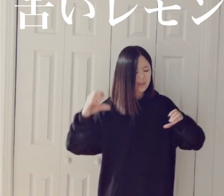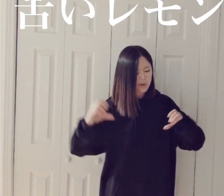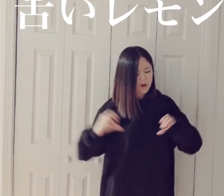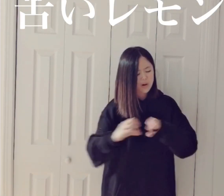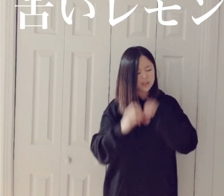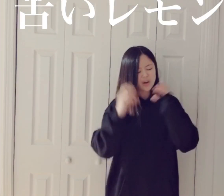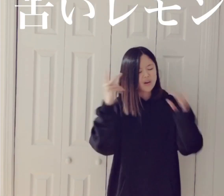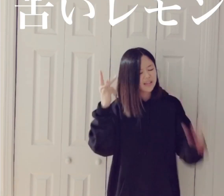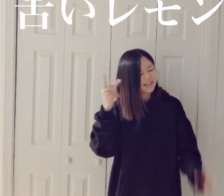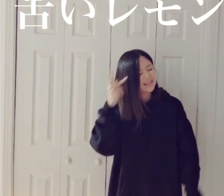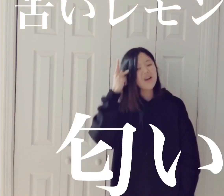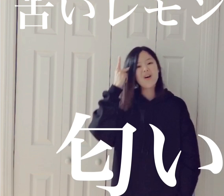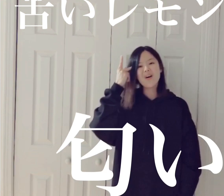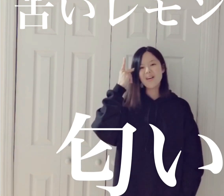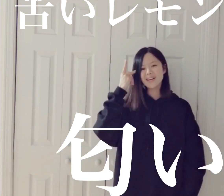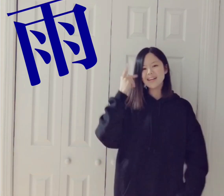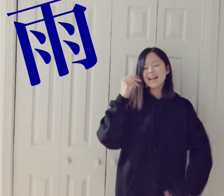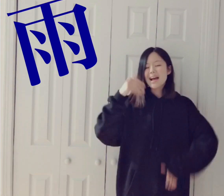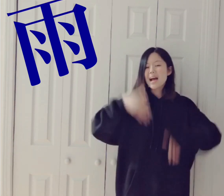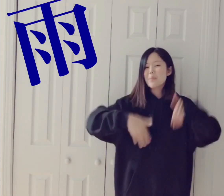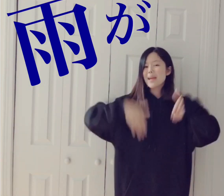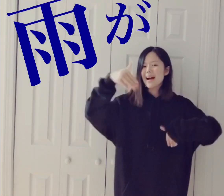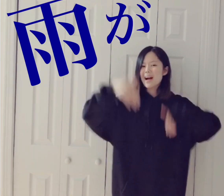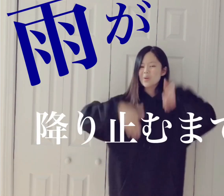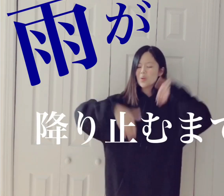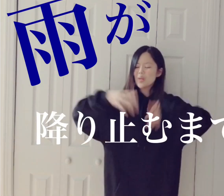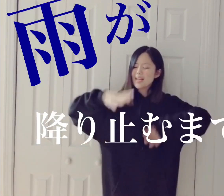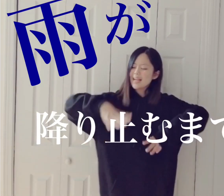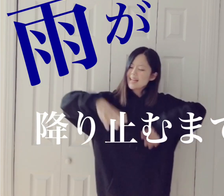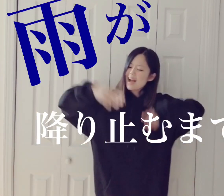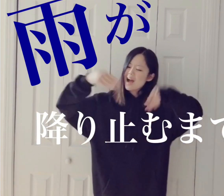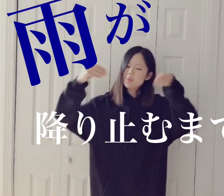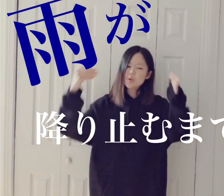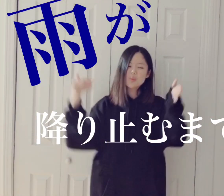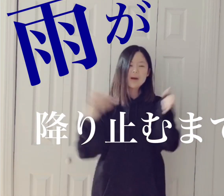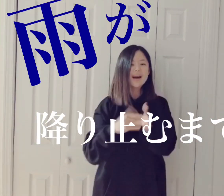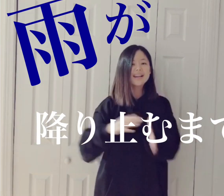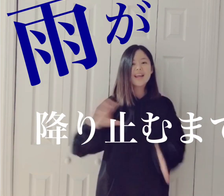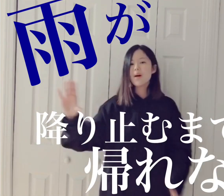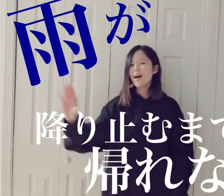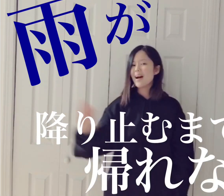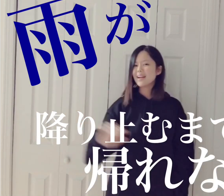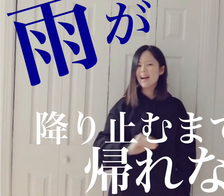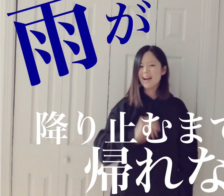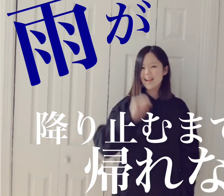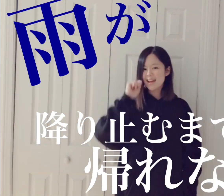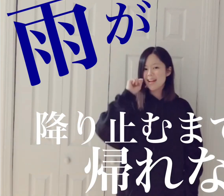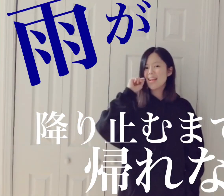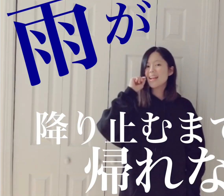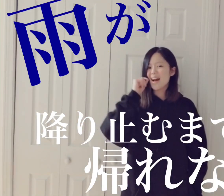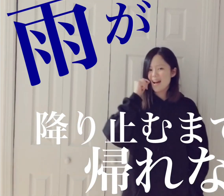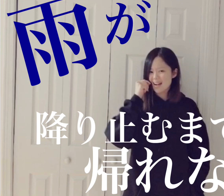レモンの匂い。雨が降り止むまでは帰れない